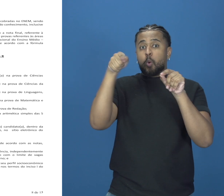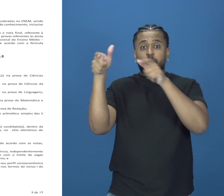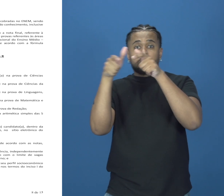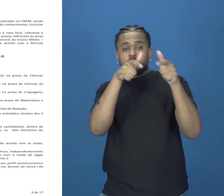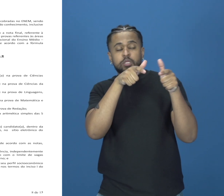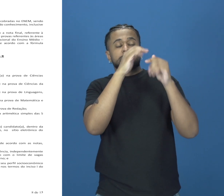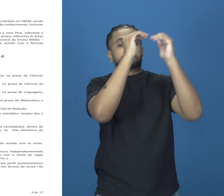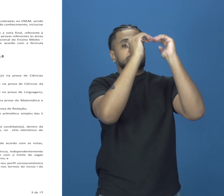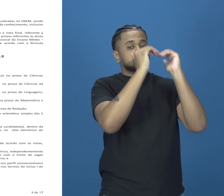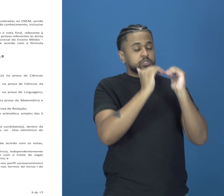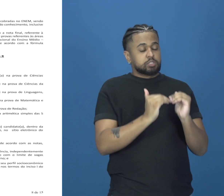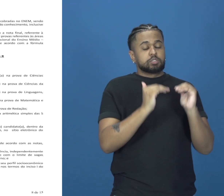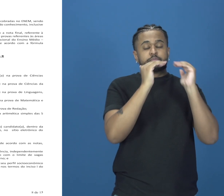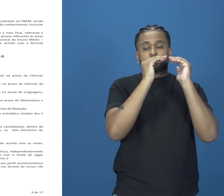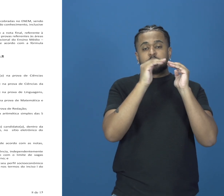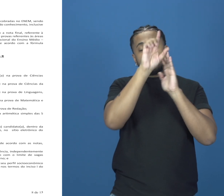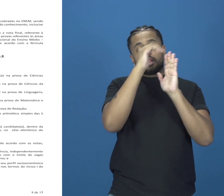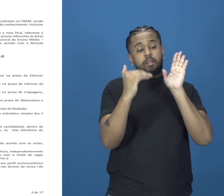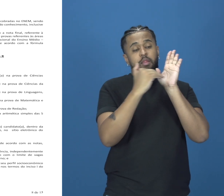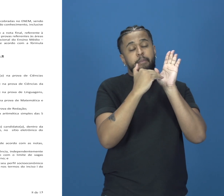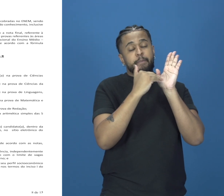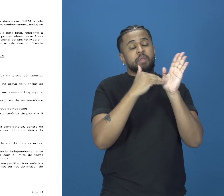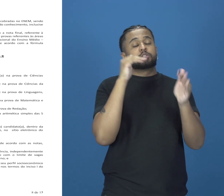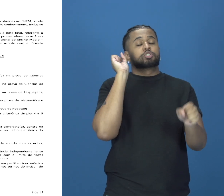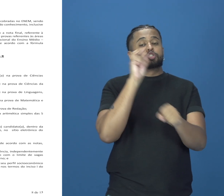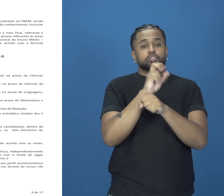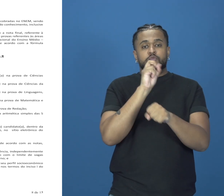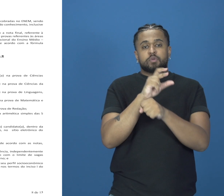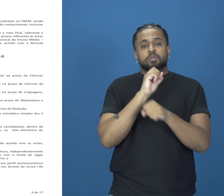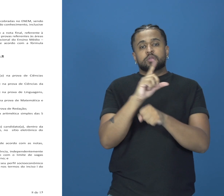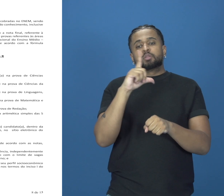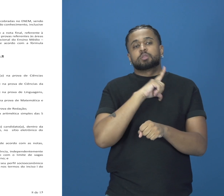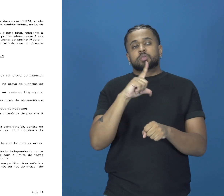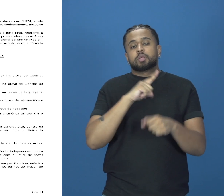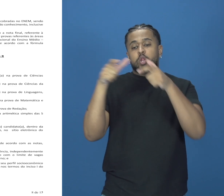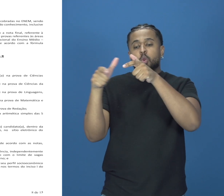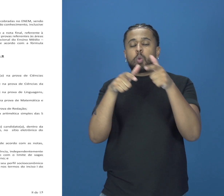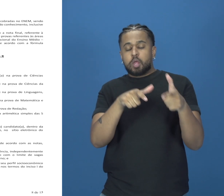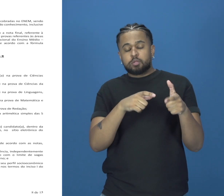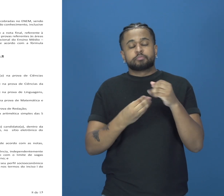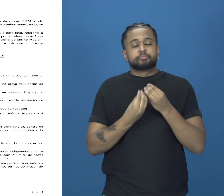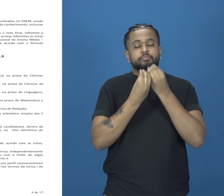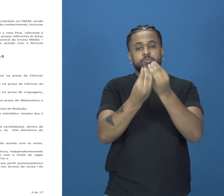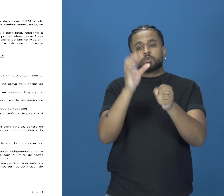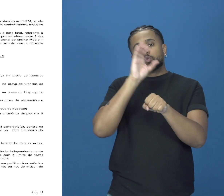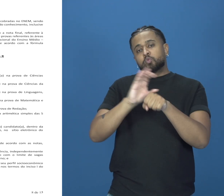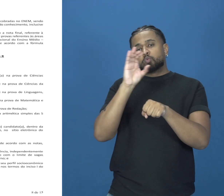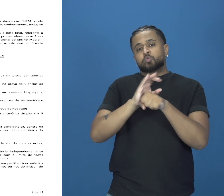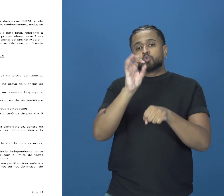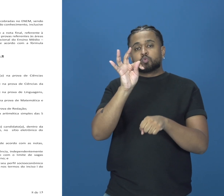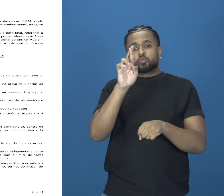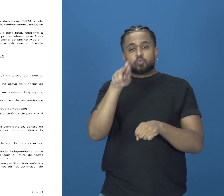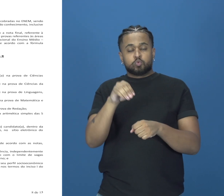e selecionados de acordo com o limite de vagas disponíveis na instituição por local de oferta, curso e turno. E